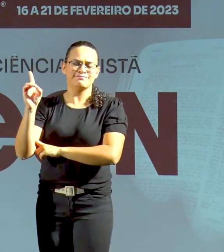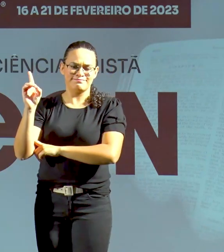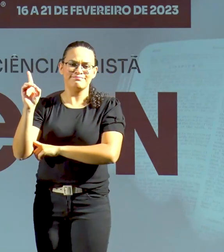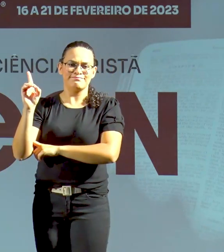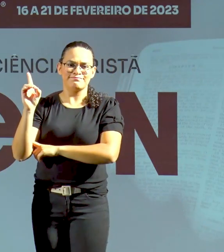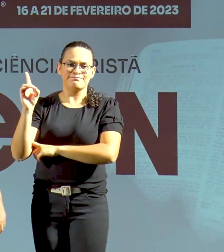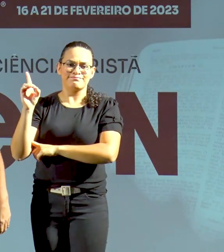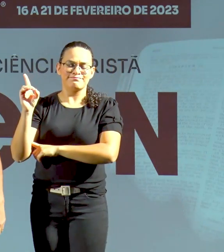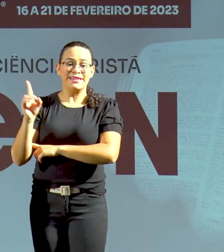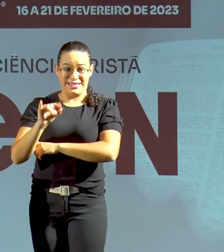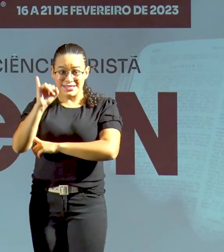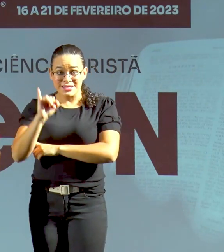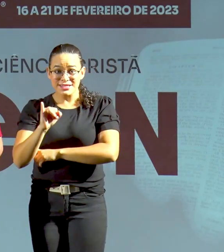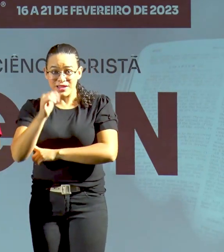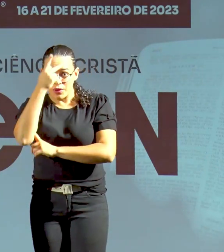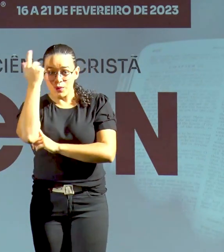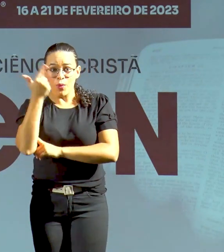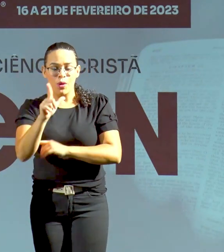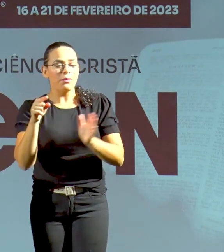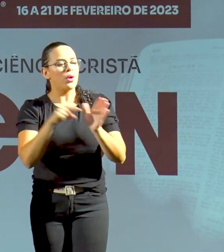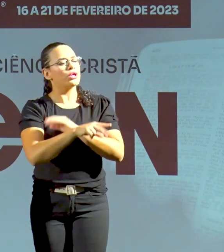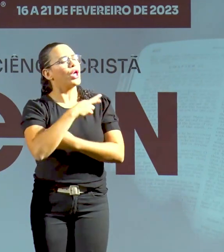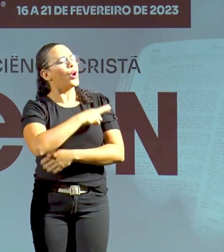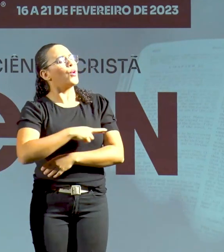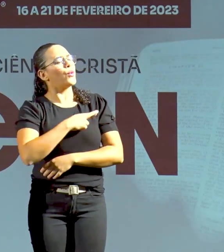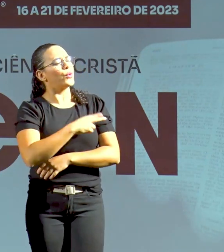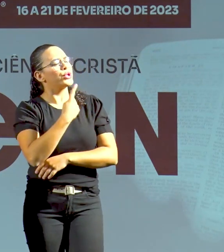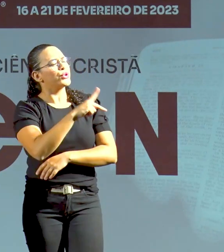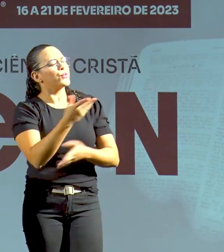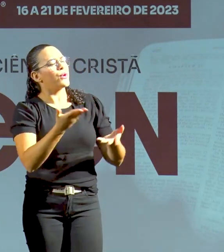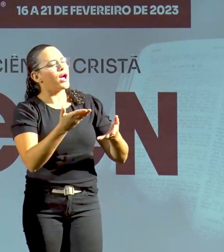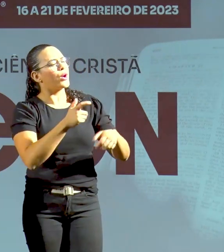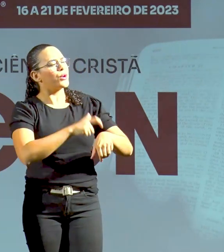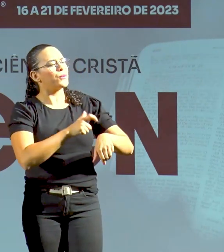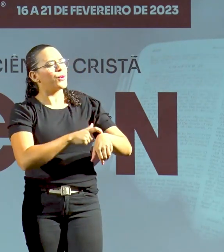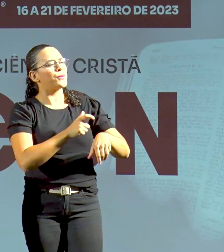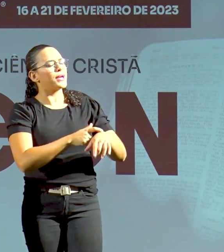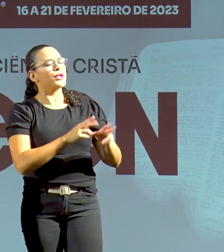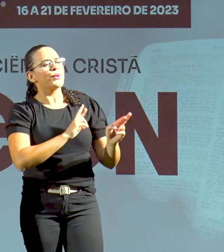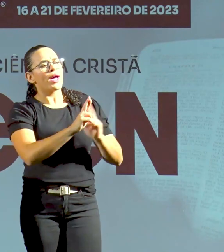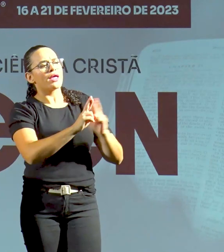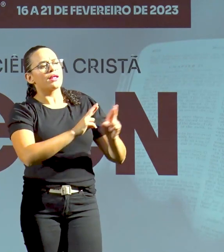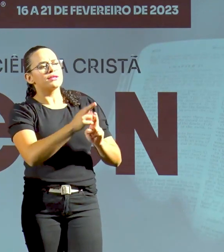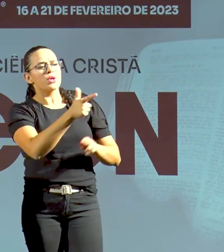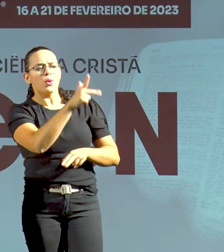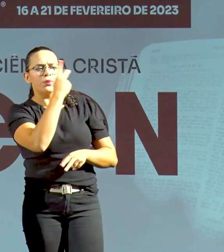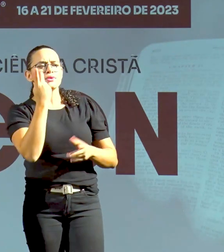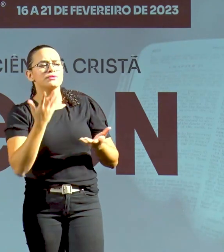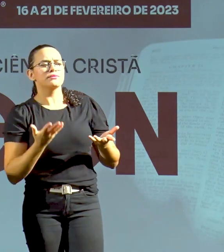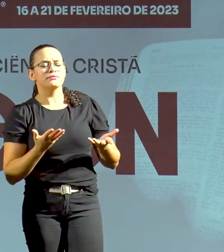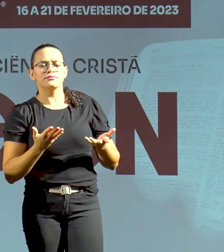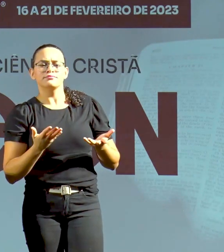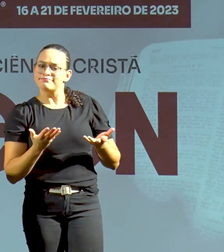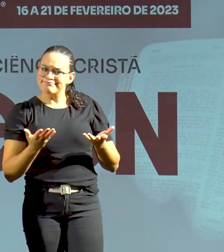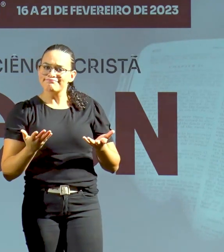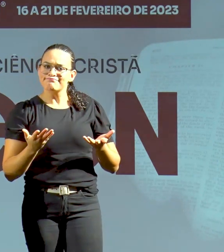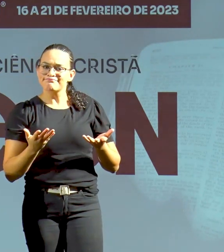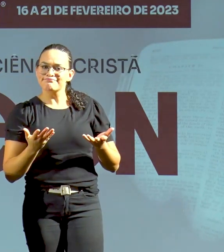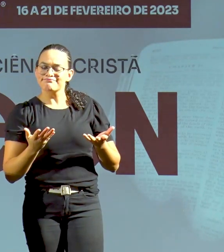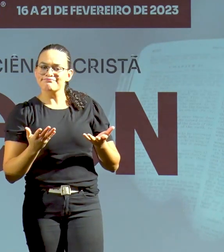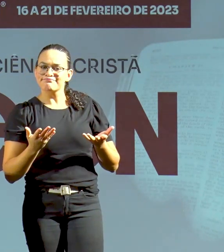se alguém perguntasse para Rute Rute Qual o seu status de relacionamento Ruth diria o que tá no texto